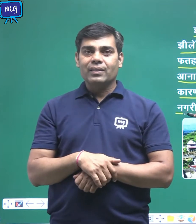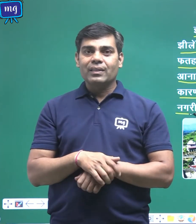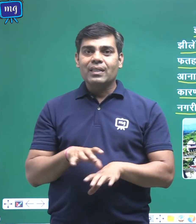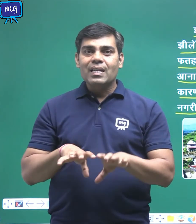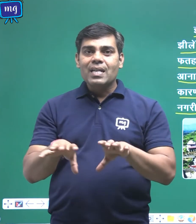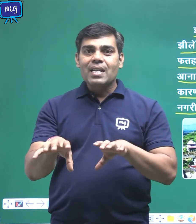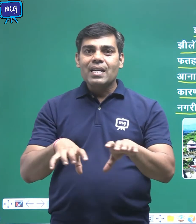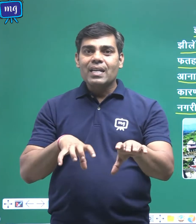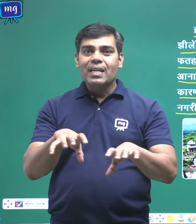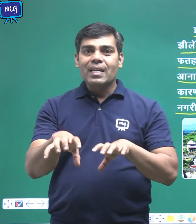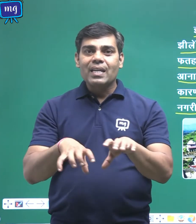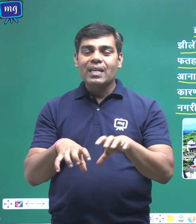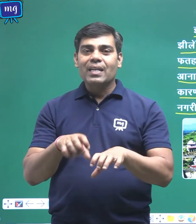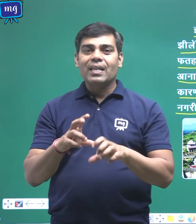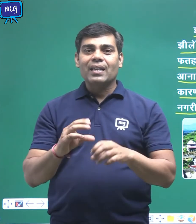नगरी